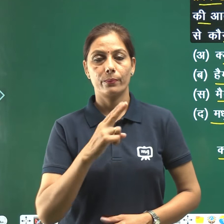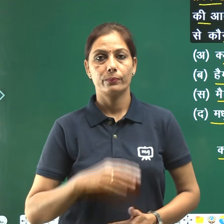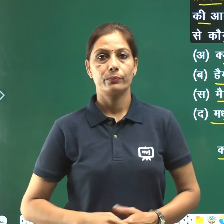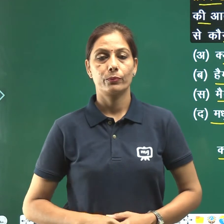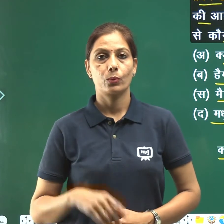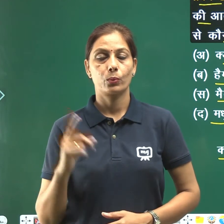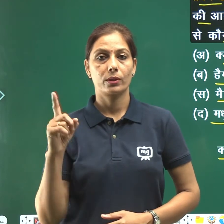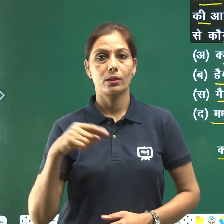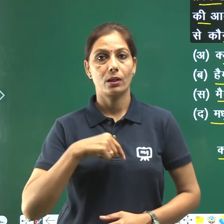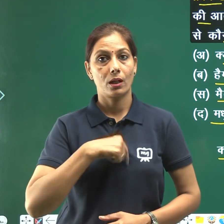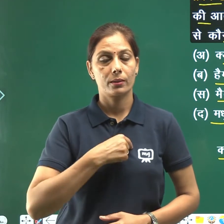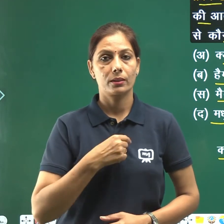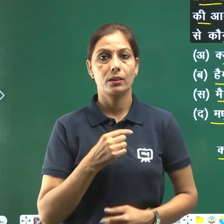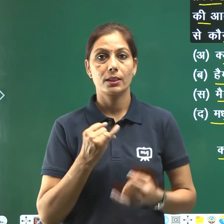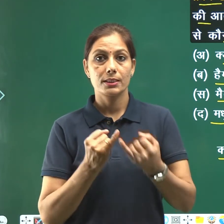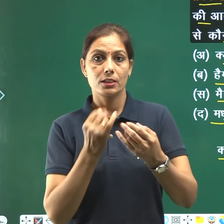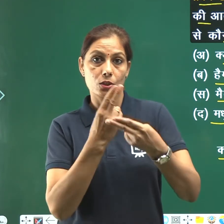ये उनकी आत्मकथा का नाम है।